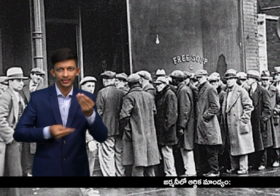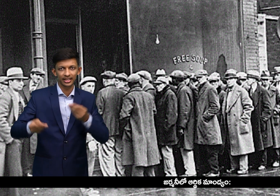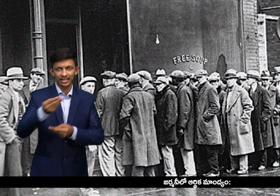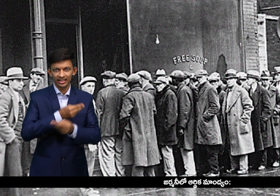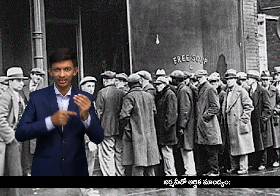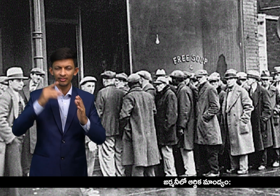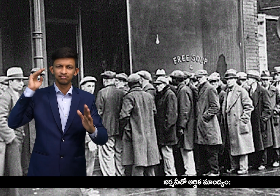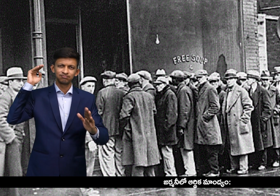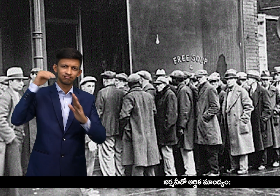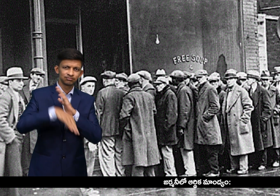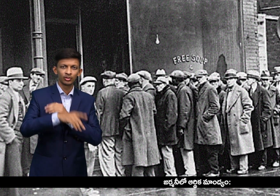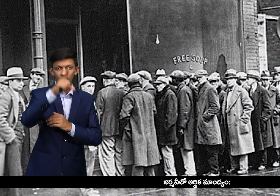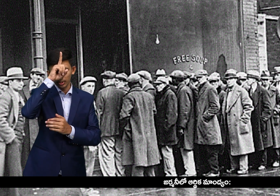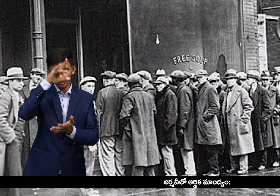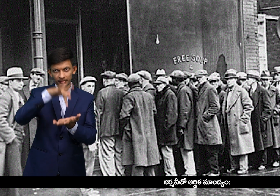జర్మనీలో ఆర్థిక మాంద్యం.